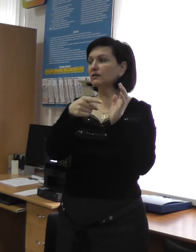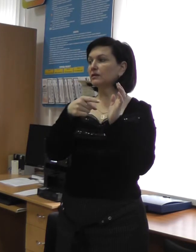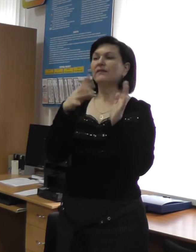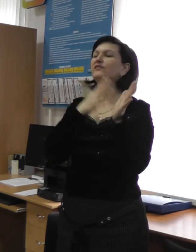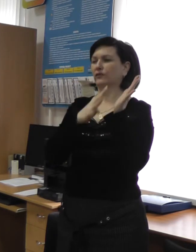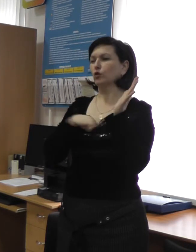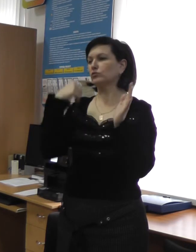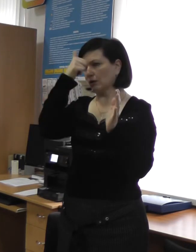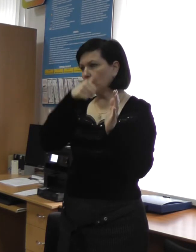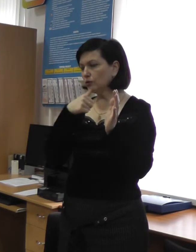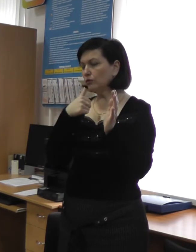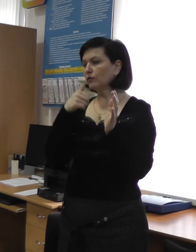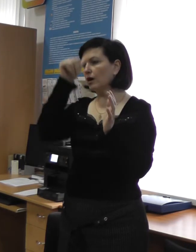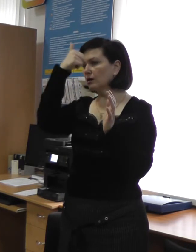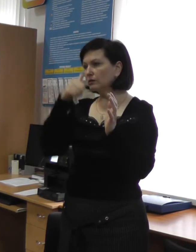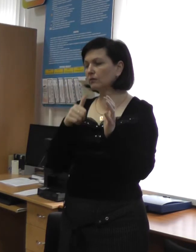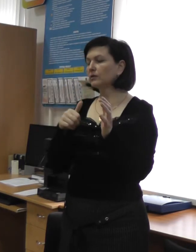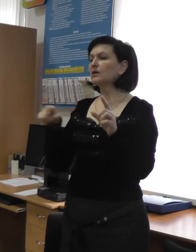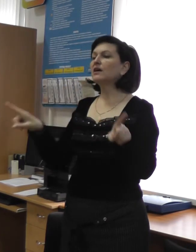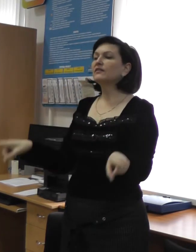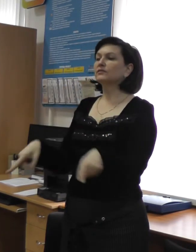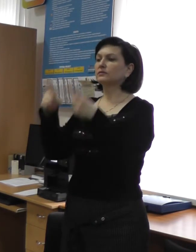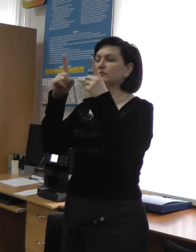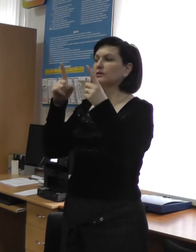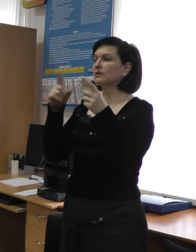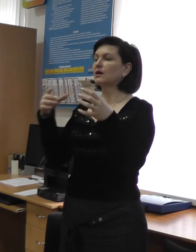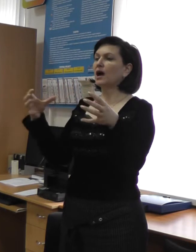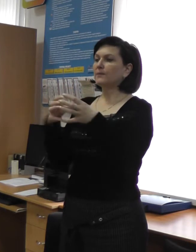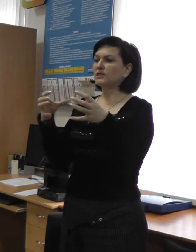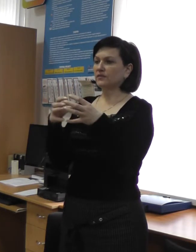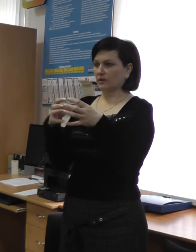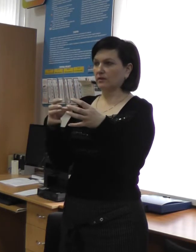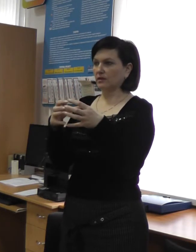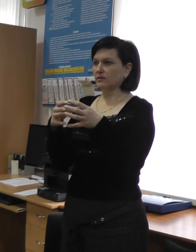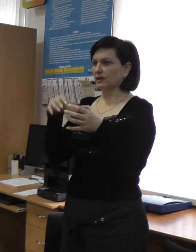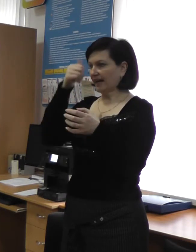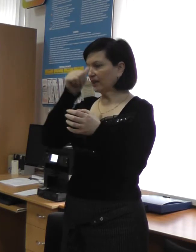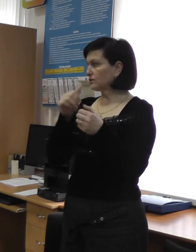1990-х годов греками Ставрополя была учреждена общественная организация,